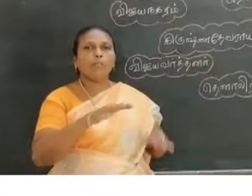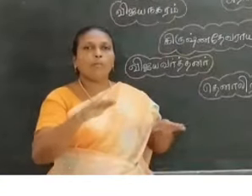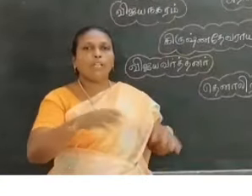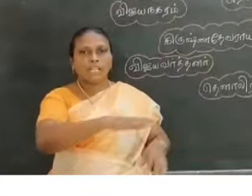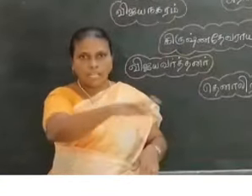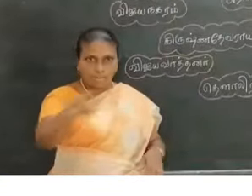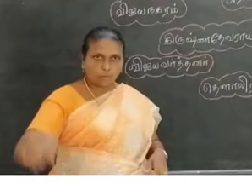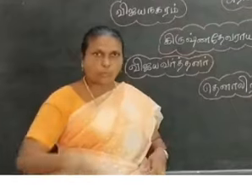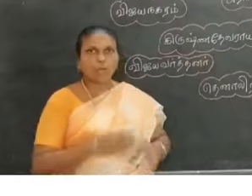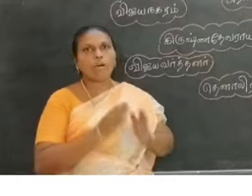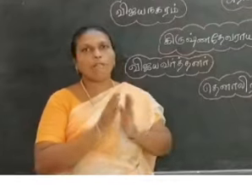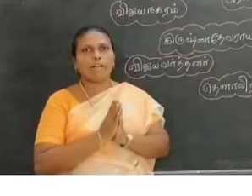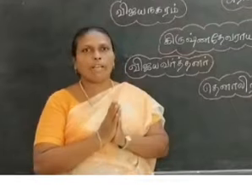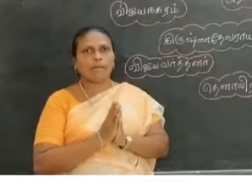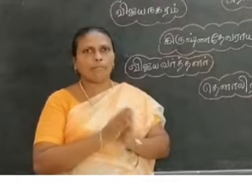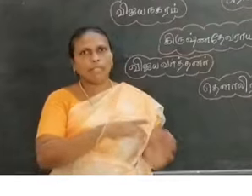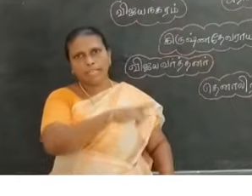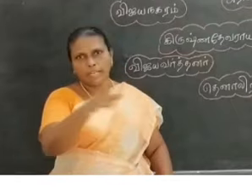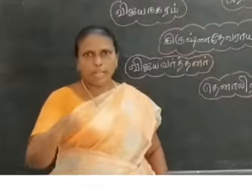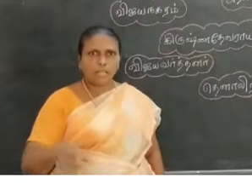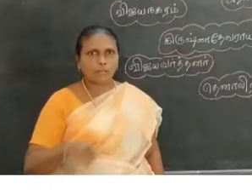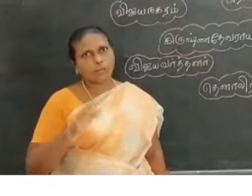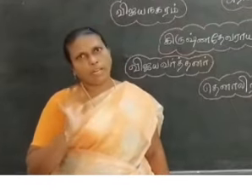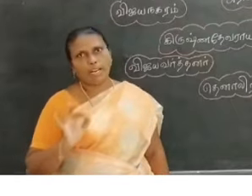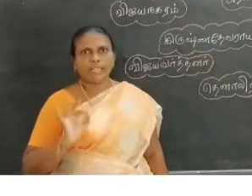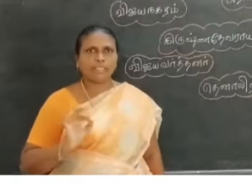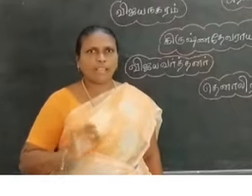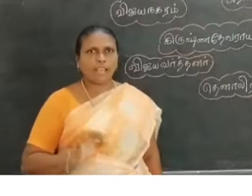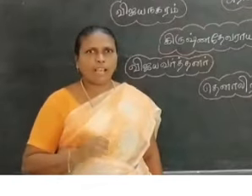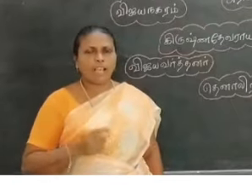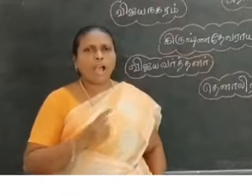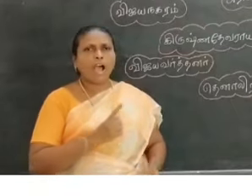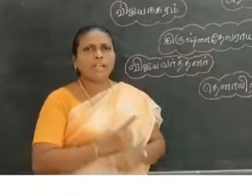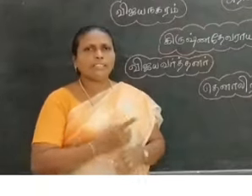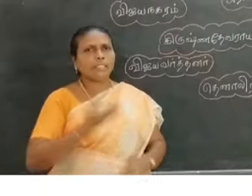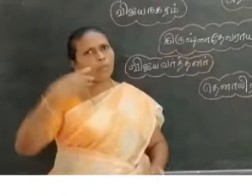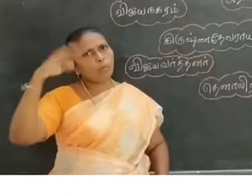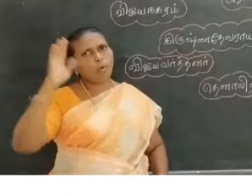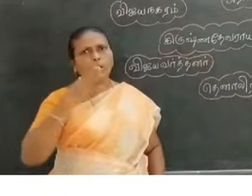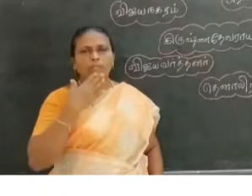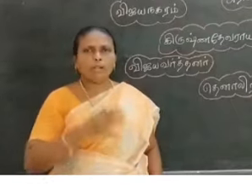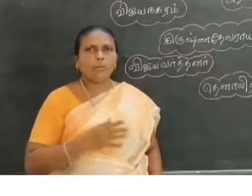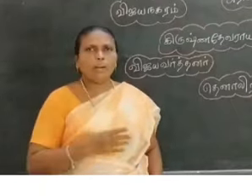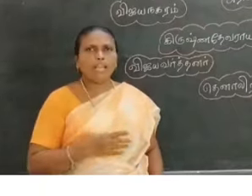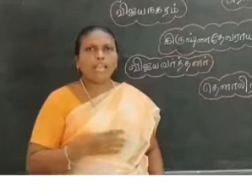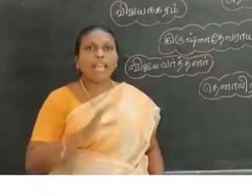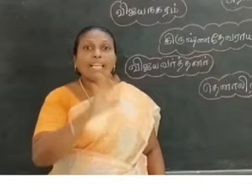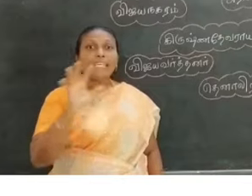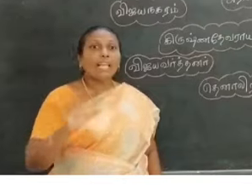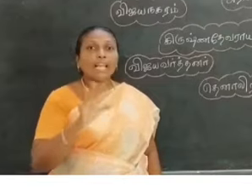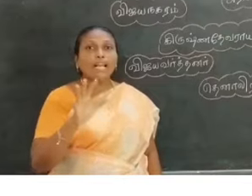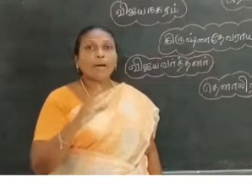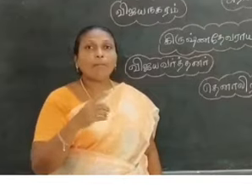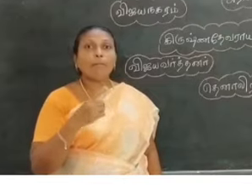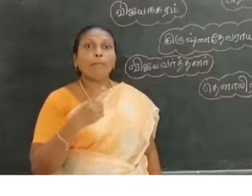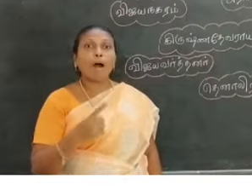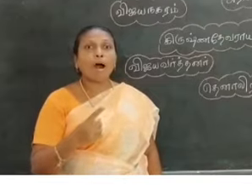நான்காவது பிள்ளைகள் எல்லாருக்கும் வணக்கம். எல்லாரும் நல்லா இருக்கியா? ஆசிரியர் போன வகுப்புல இலக்கணம்